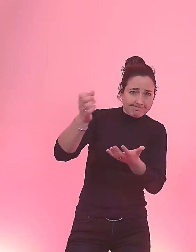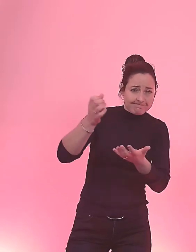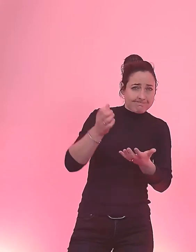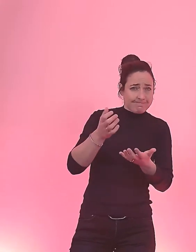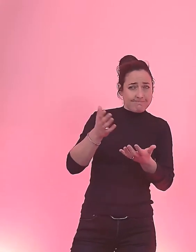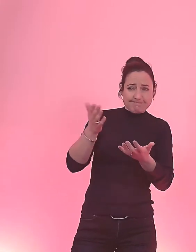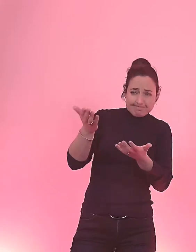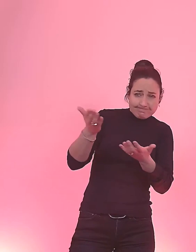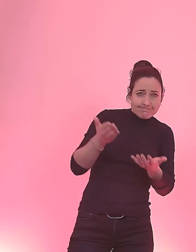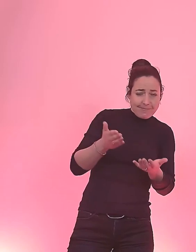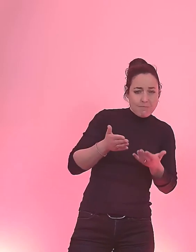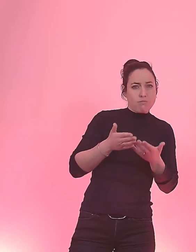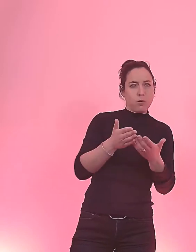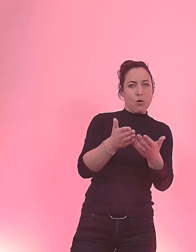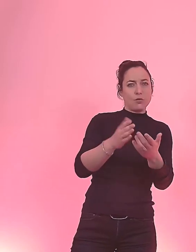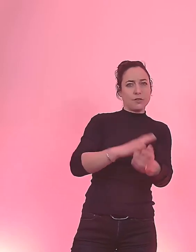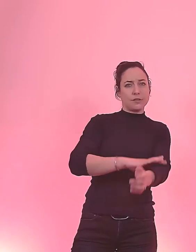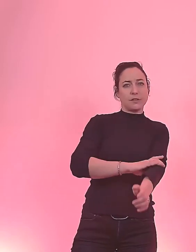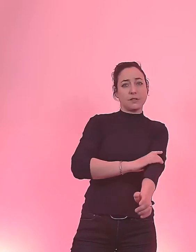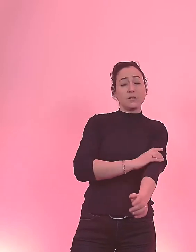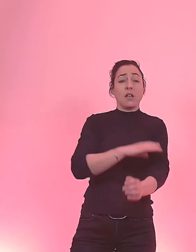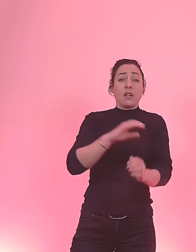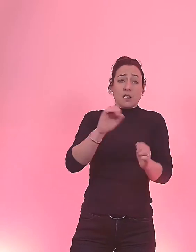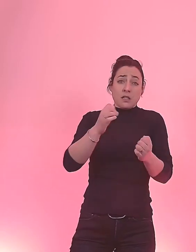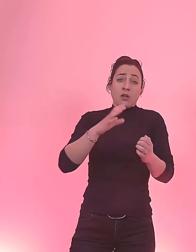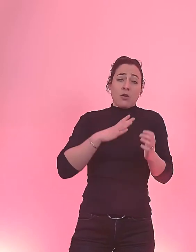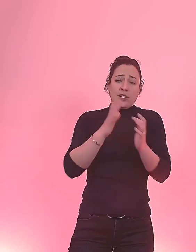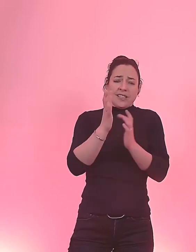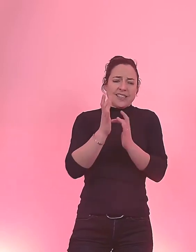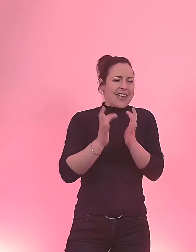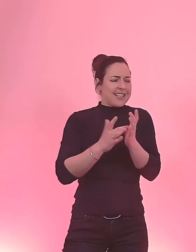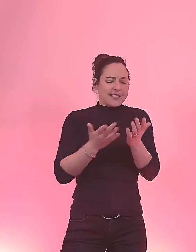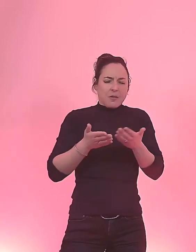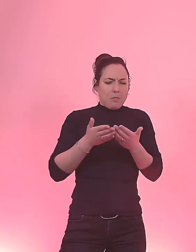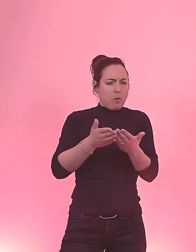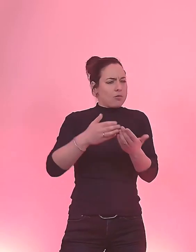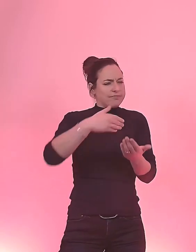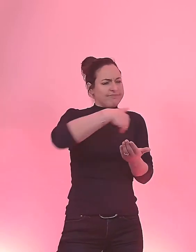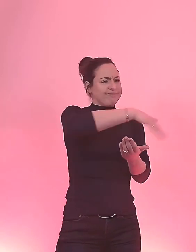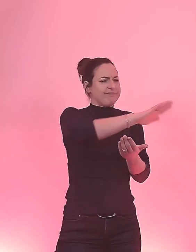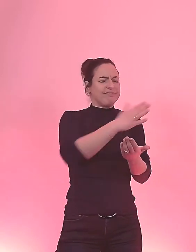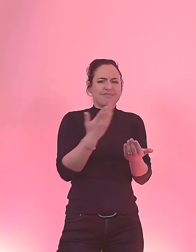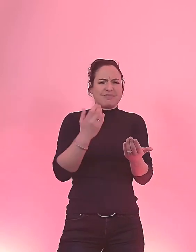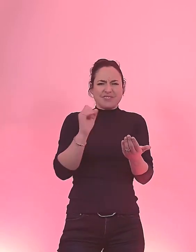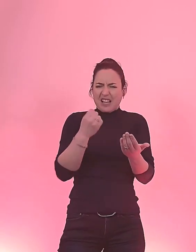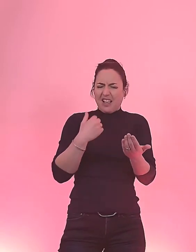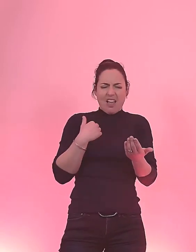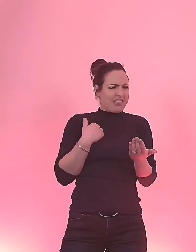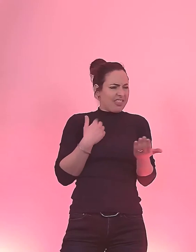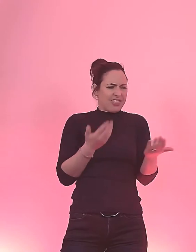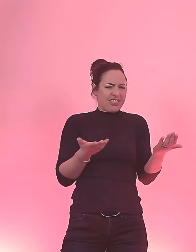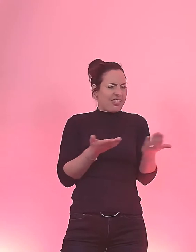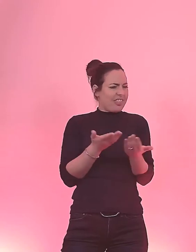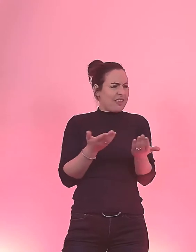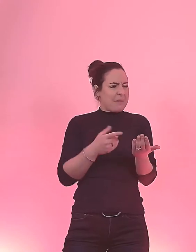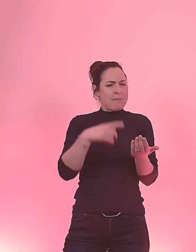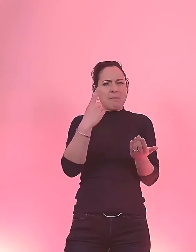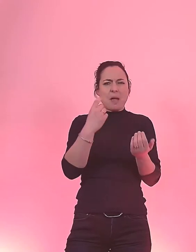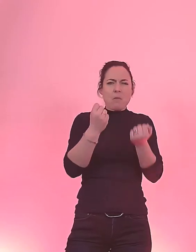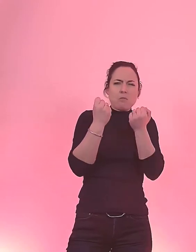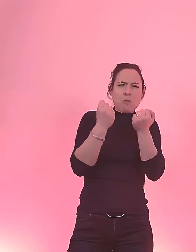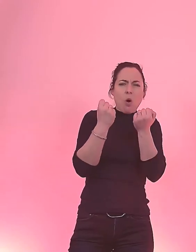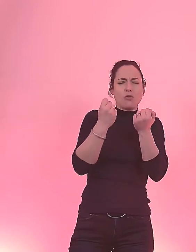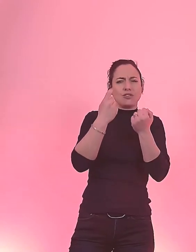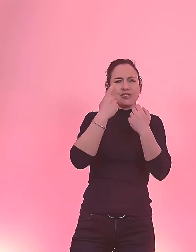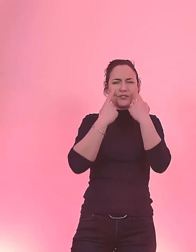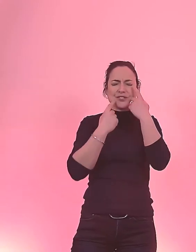natuurlijk kun je jezus uit je budget op het moment dat je denkt wat de heb ik er eigenlijk dat je meer boos of verdrietig ben over wat